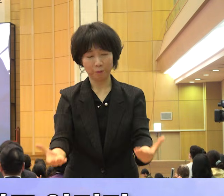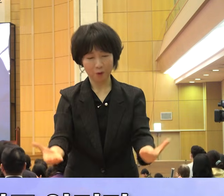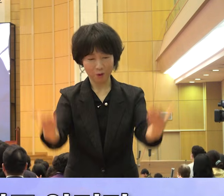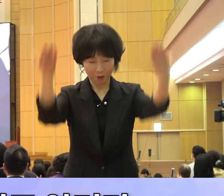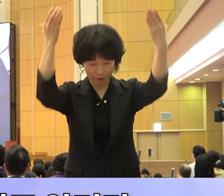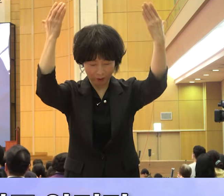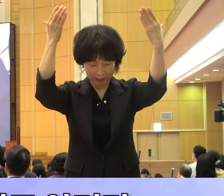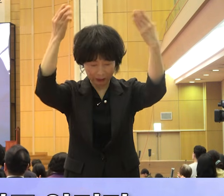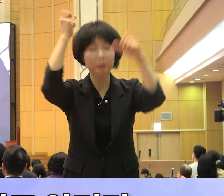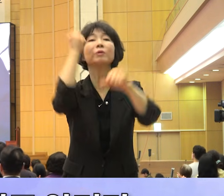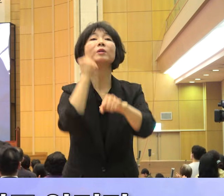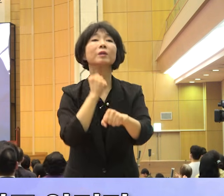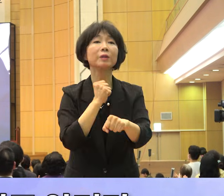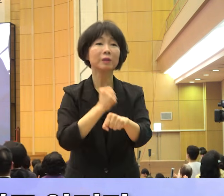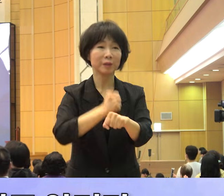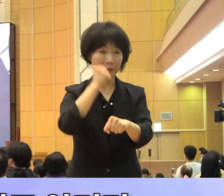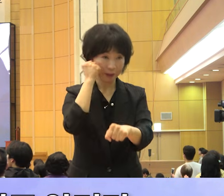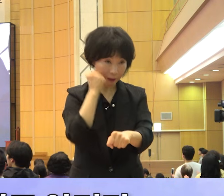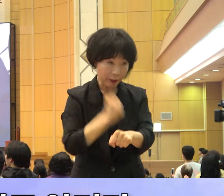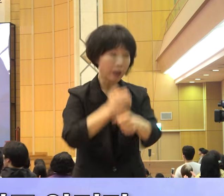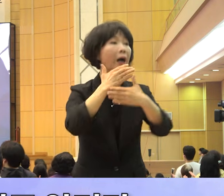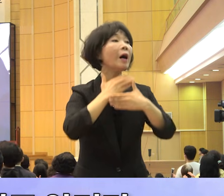하나님 축복하시니